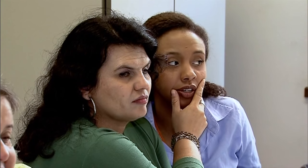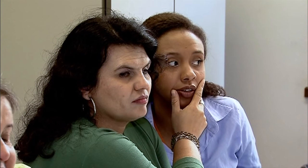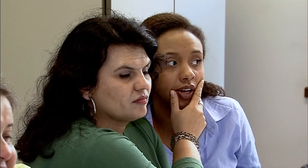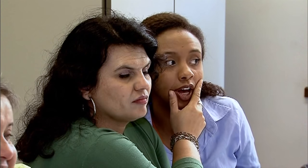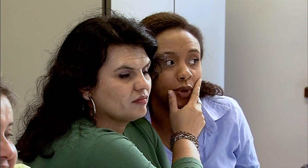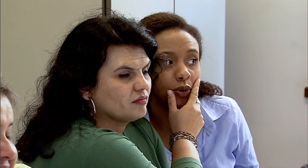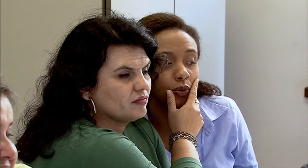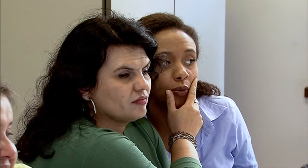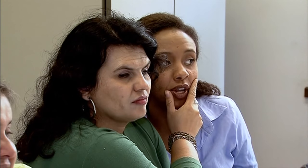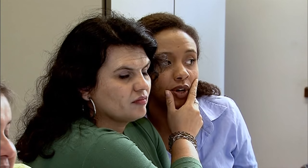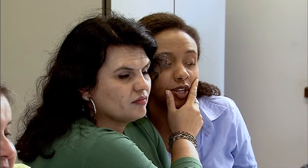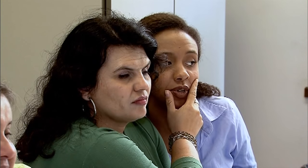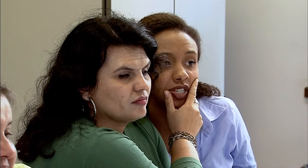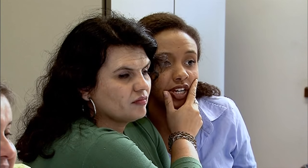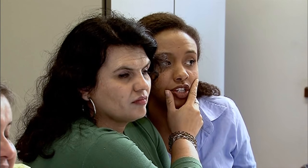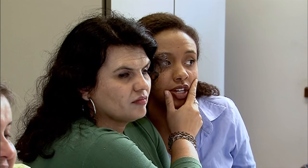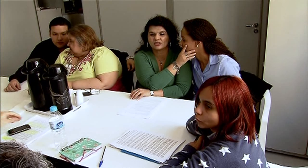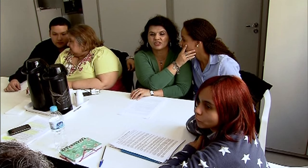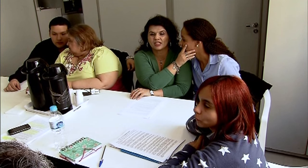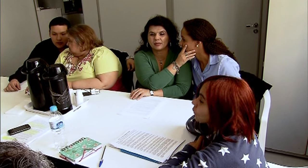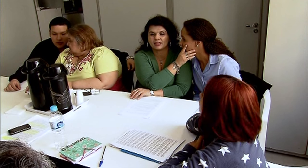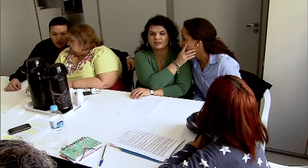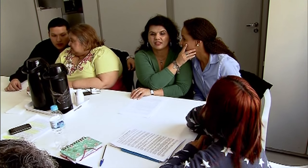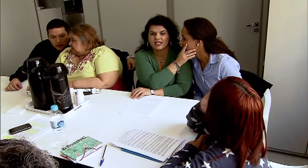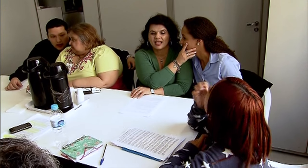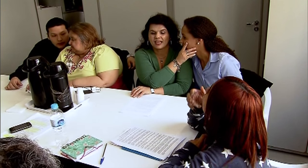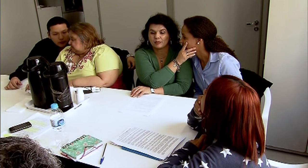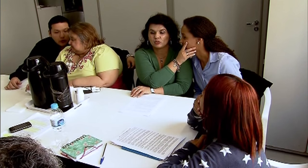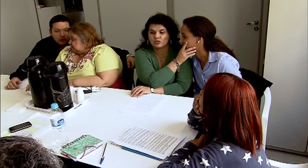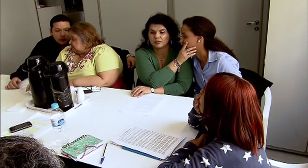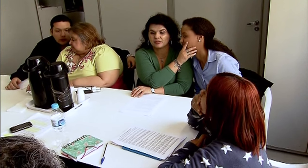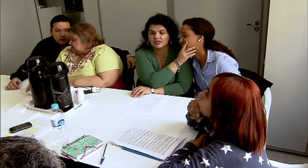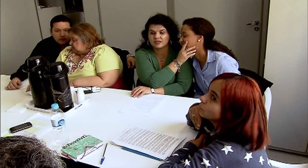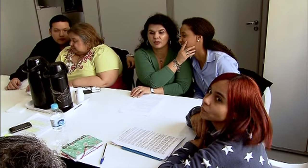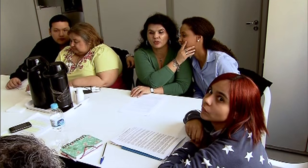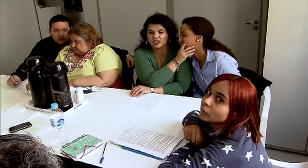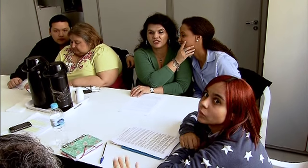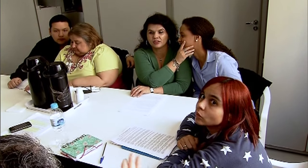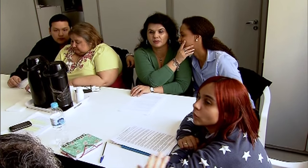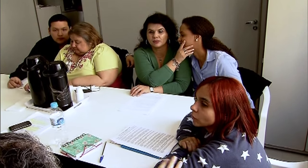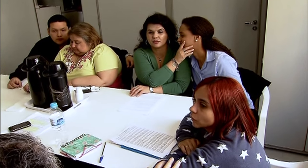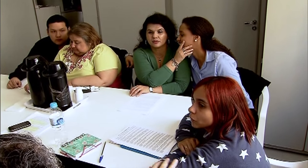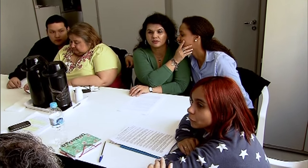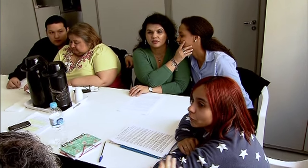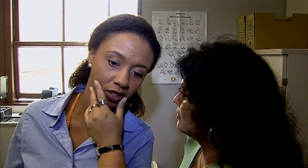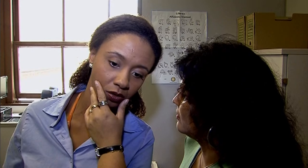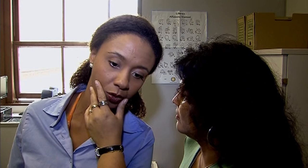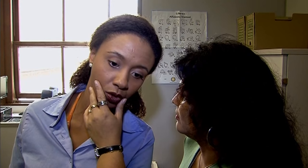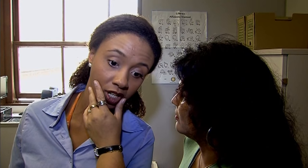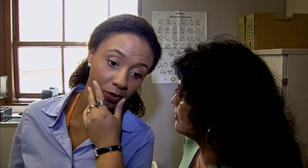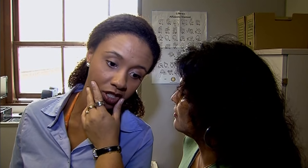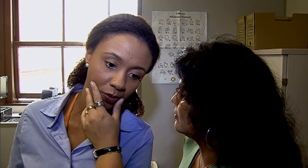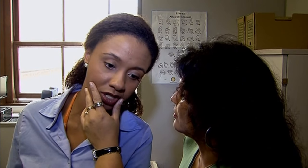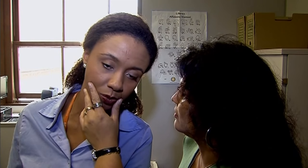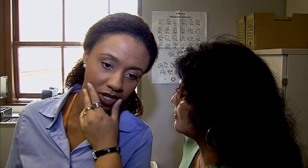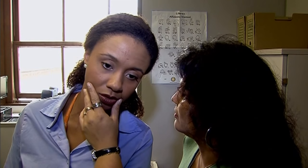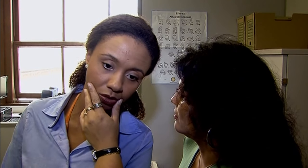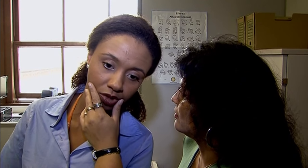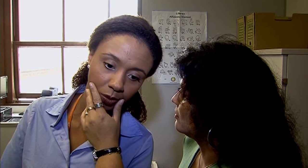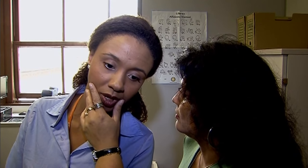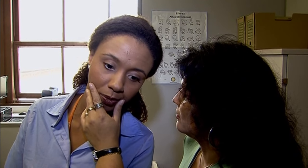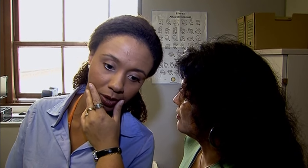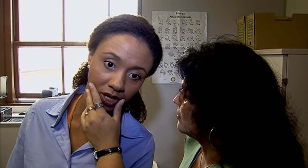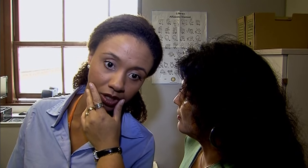da outra pessoa durante uma conversa é fundamental. Esse gesto é a base do Tadoma, que ajuda a identificar as palavras de acordo com a